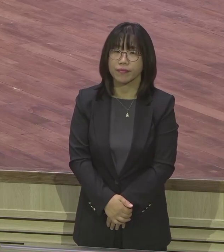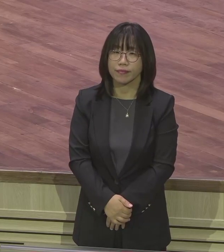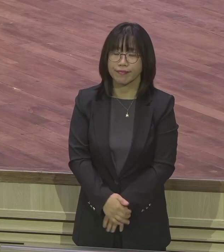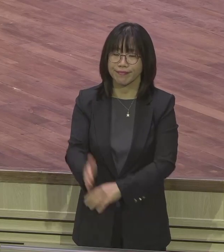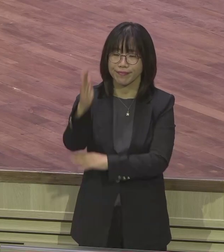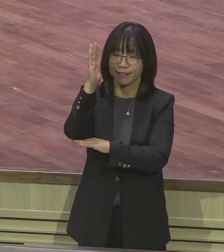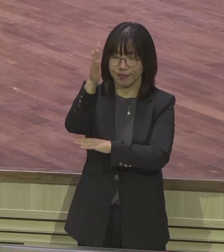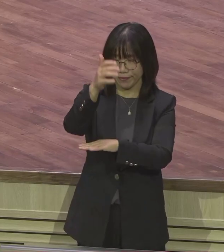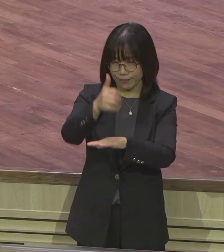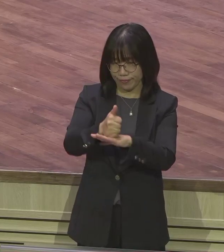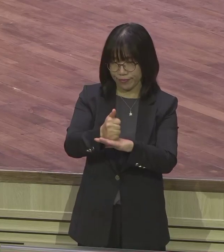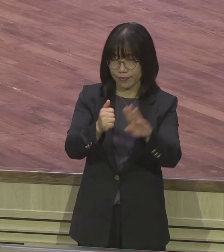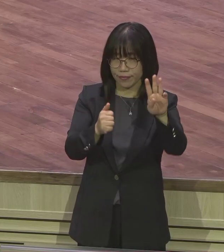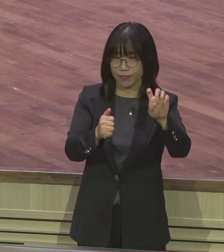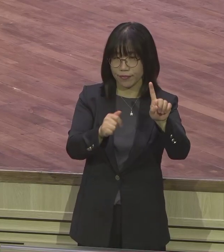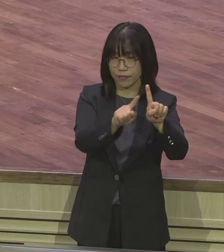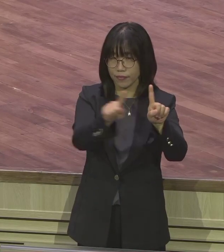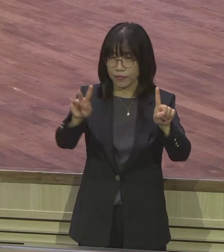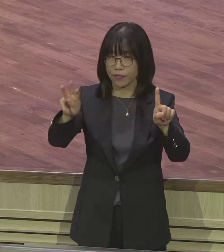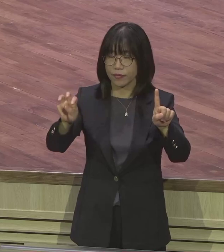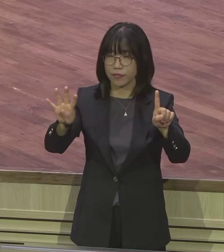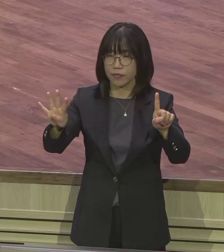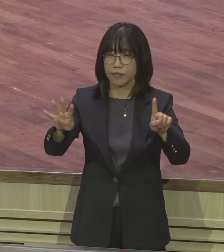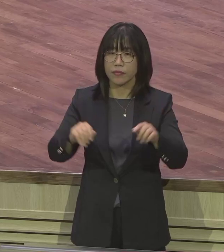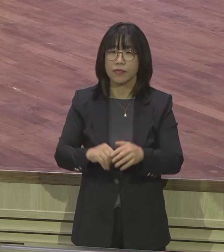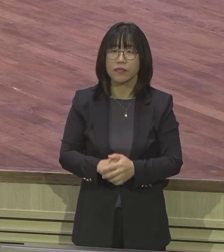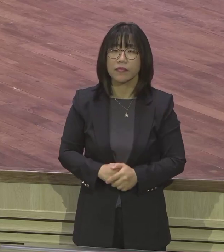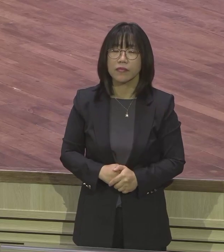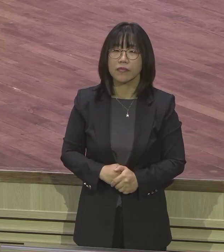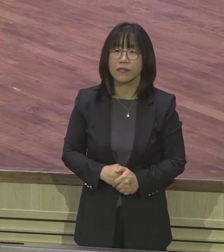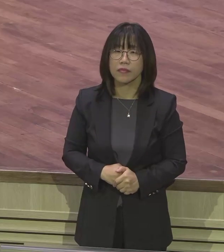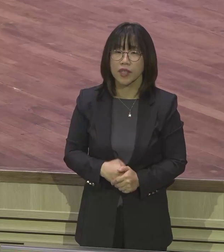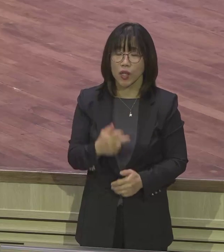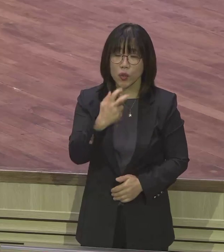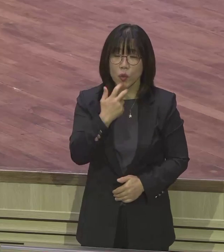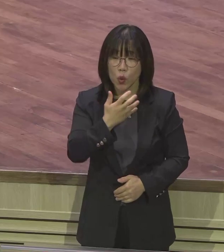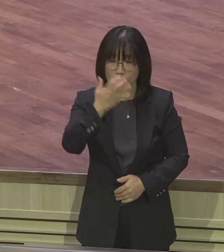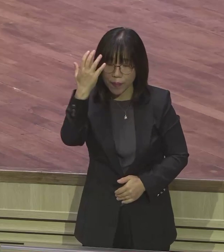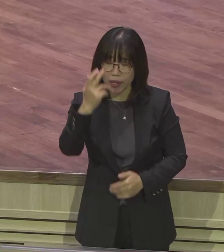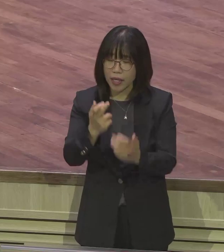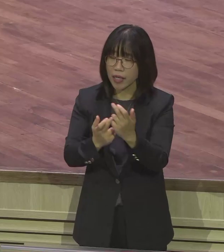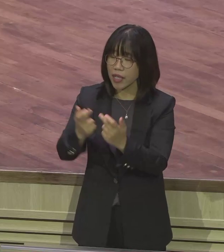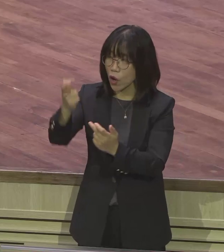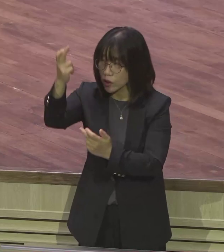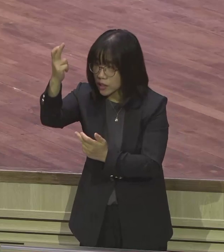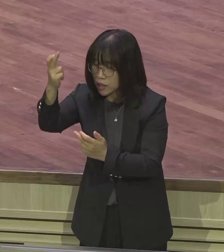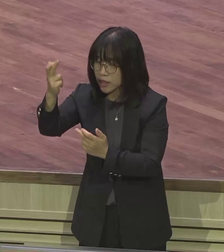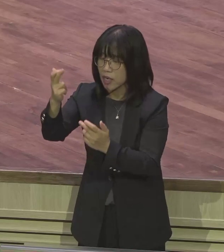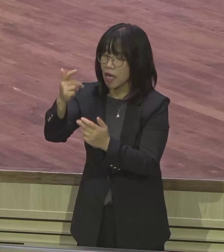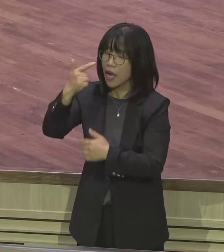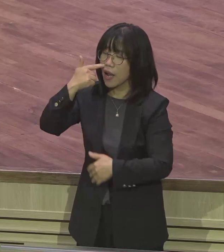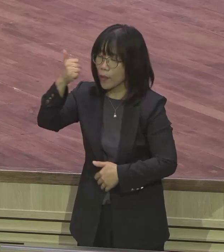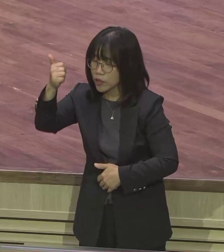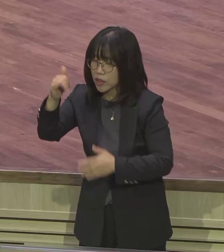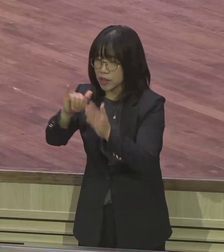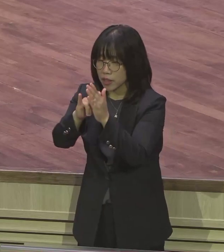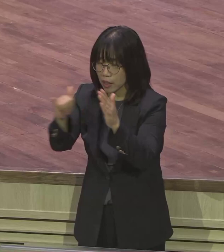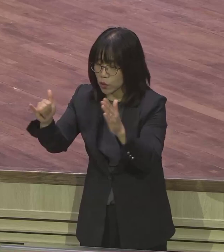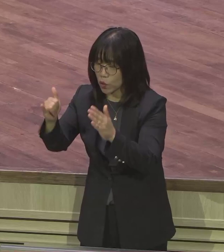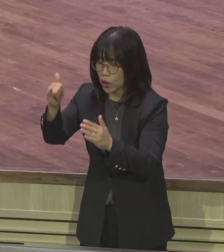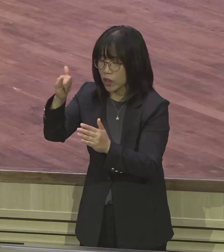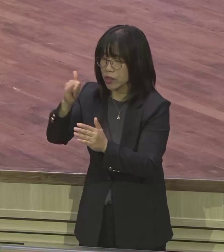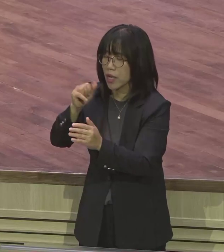결론입니다. 31절로 34절을 봅니다. 31절로 34절. 요셉이 그의 형들과 아버지의 가족에게 이르되